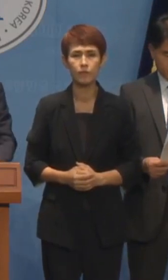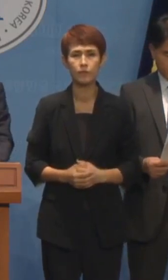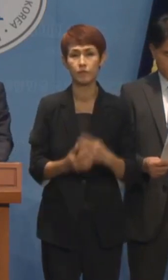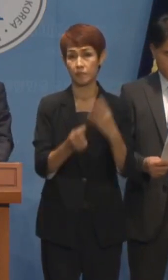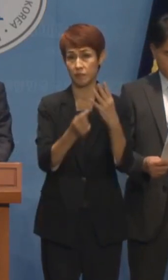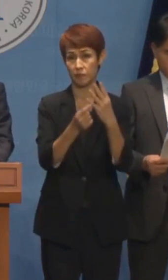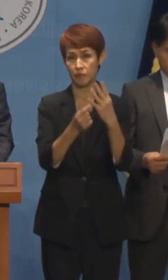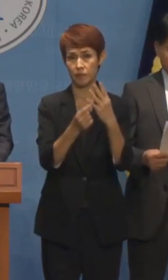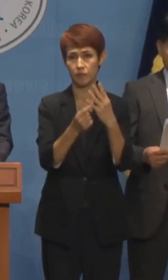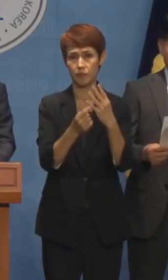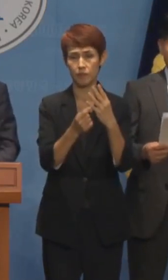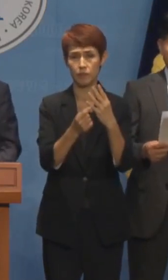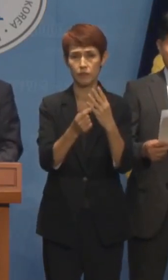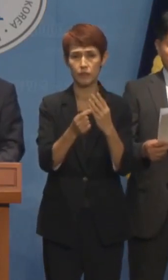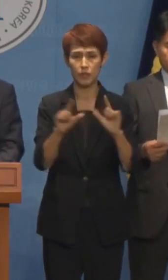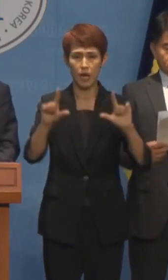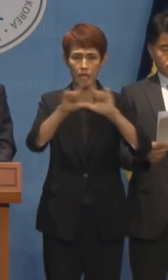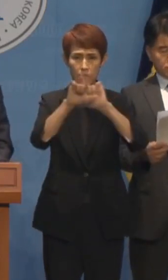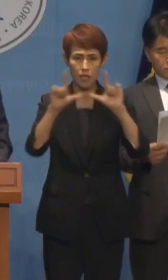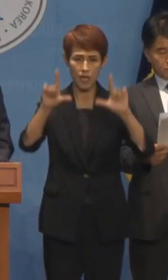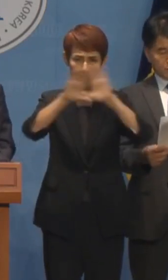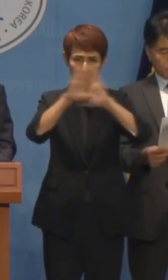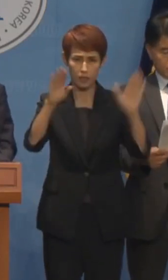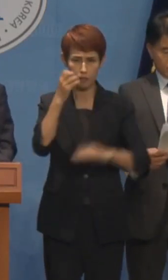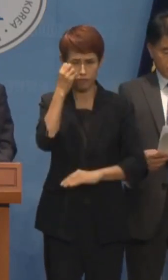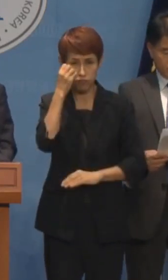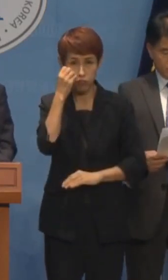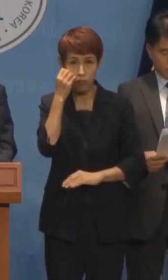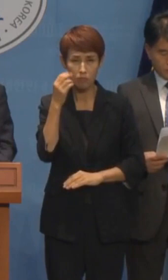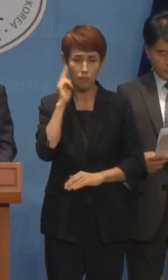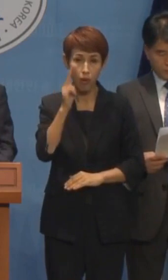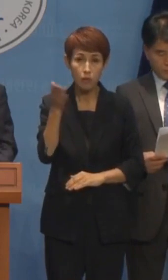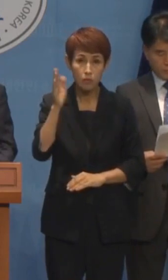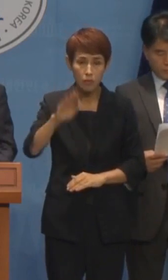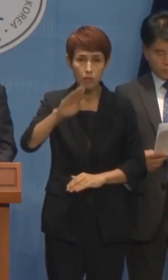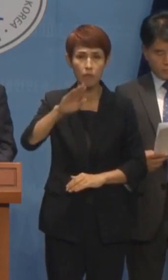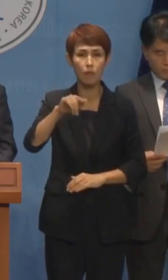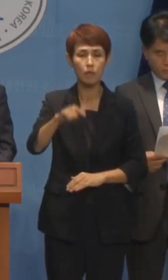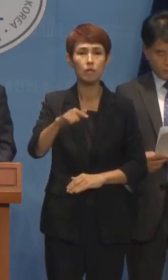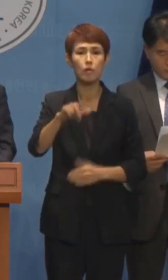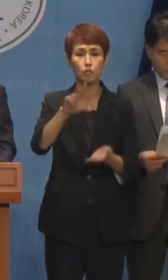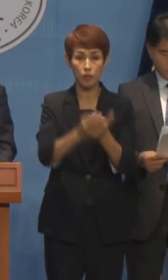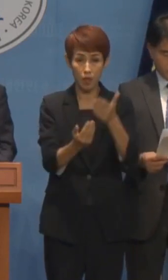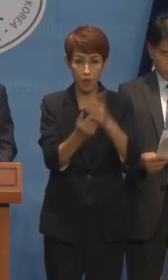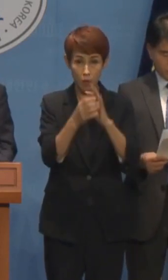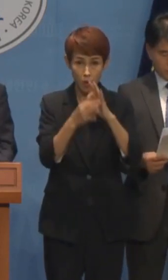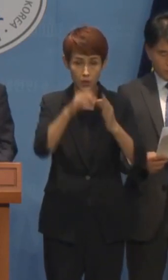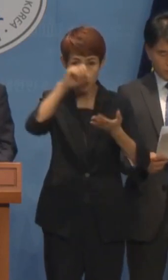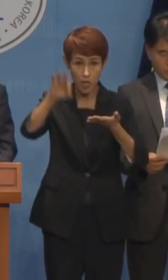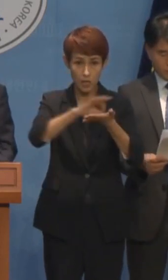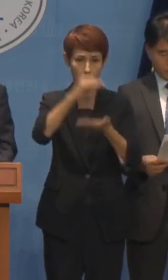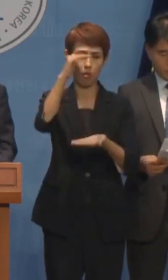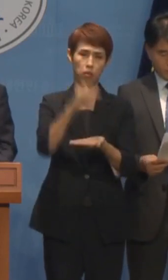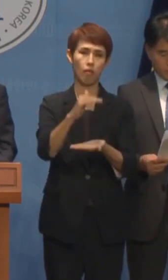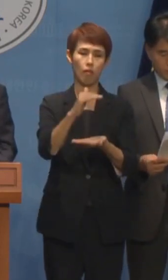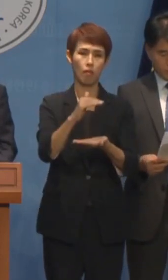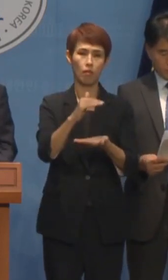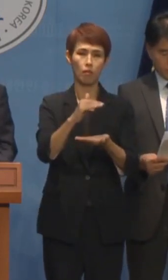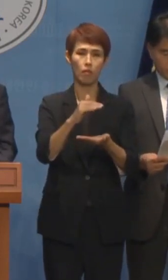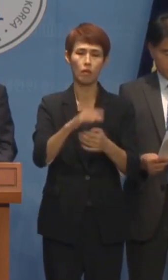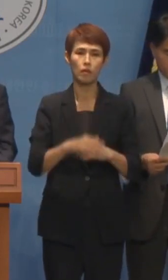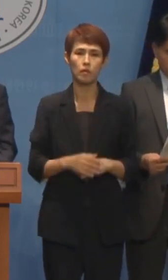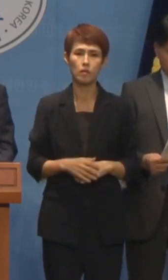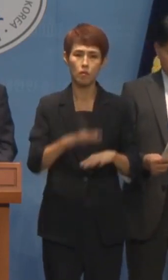넷째, 이상기후가 심각함에도 재해 대비 예산은 대폭 삭감되었다. 농작물